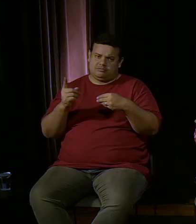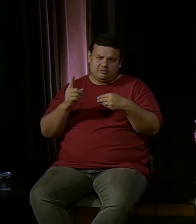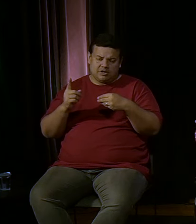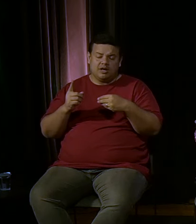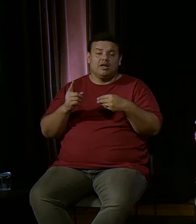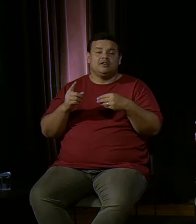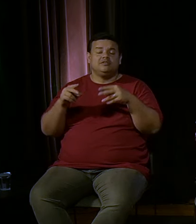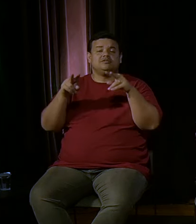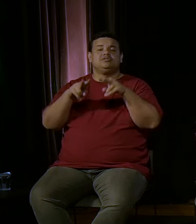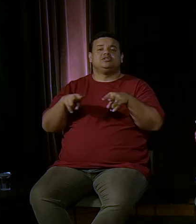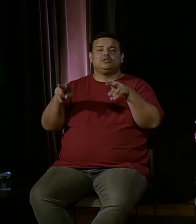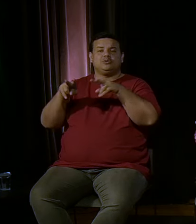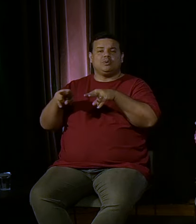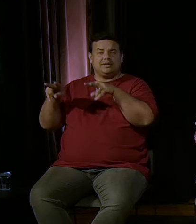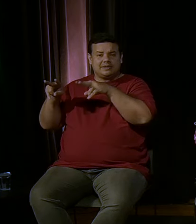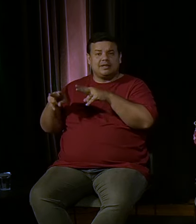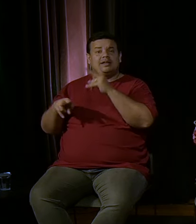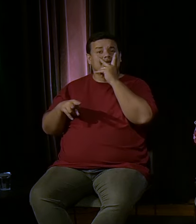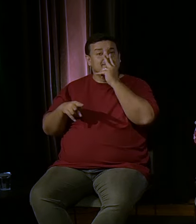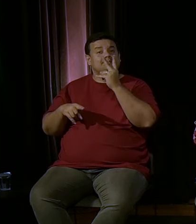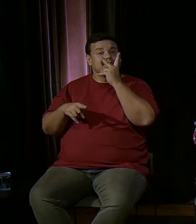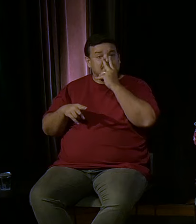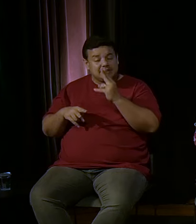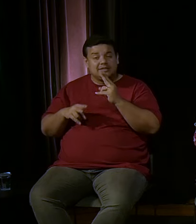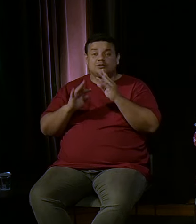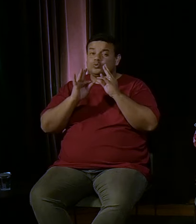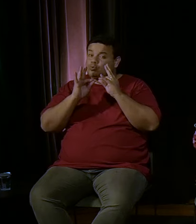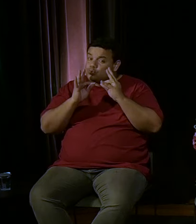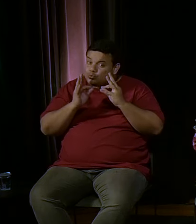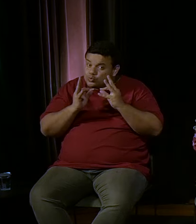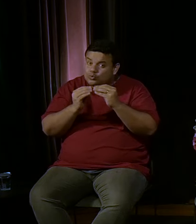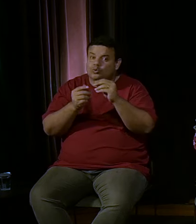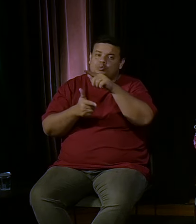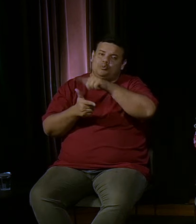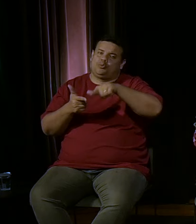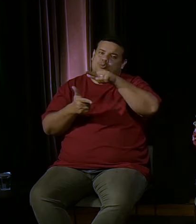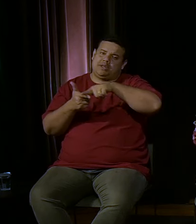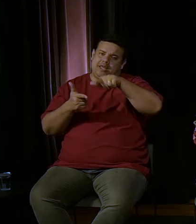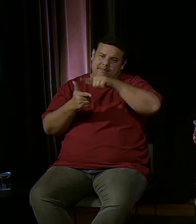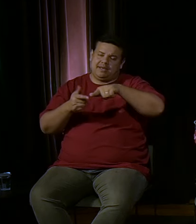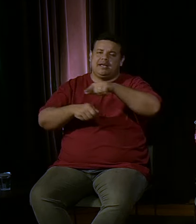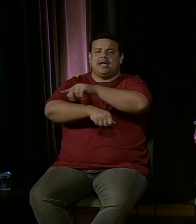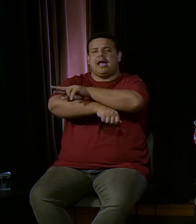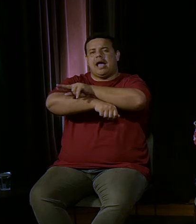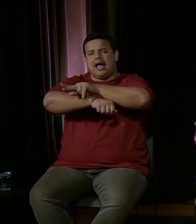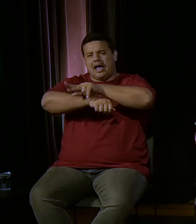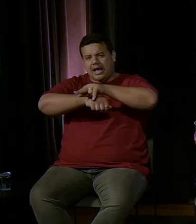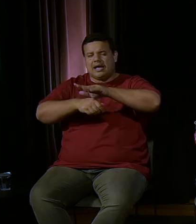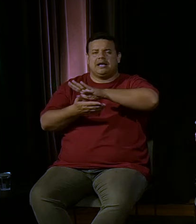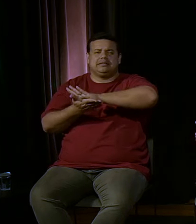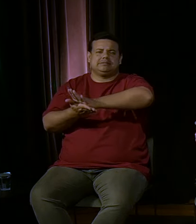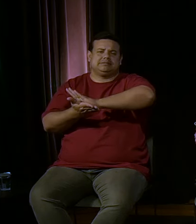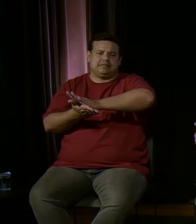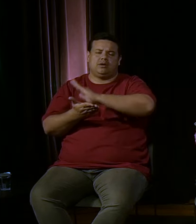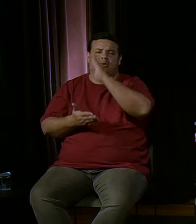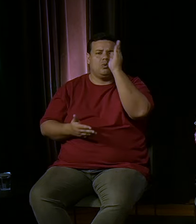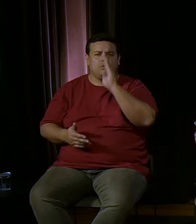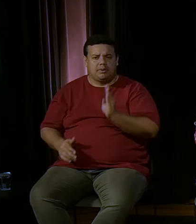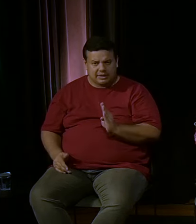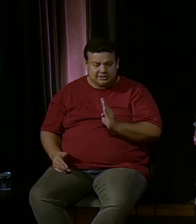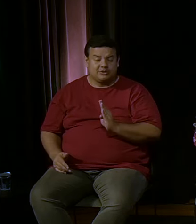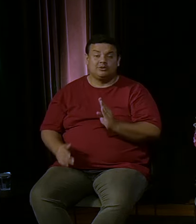imagens que encarnam muitas vezes todos os dilemas raciais do Brasil, todas as complexidades, entendendo